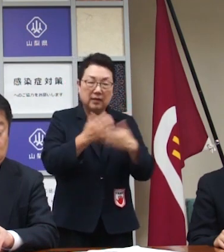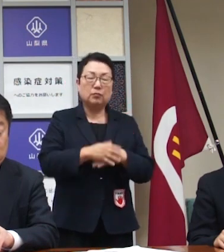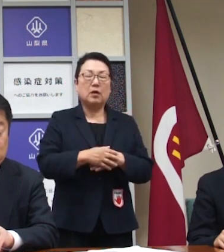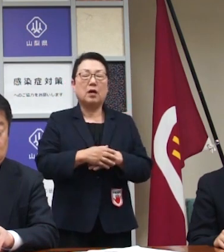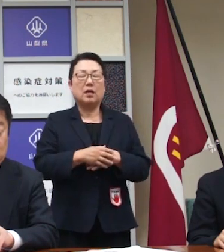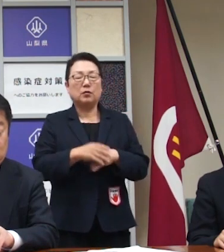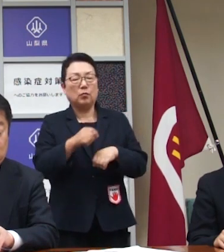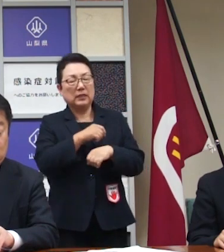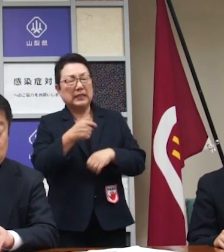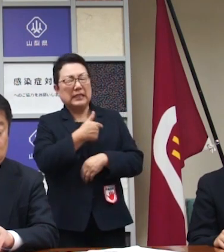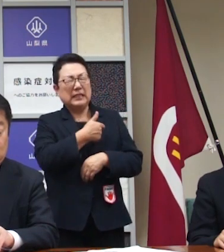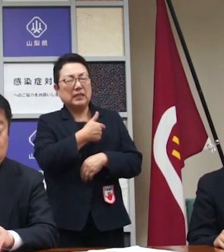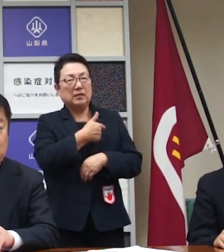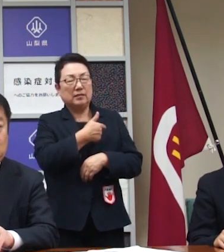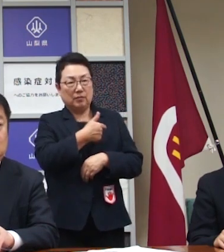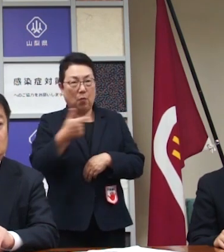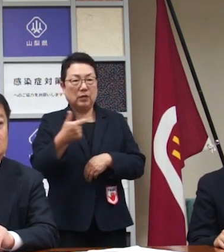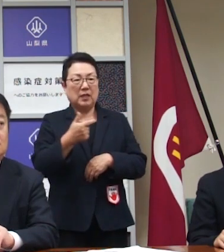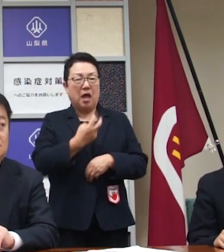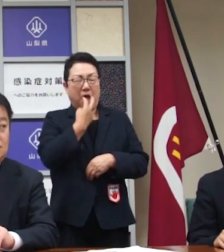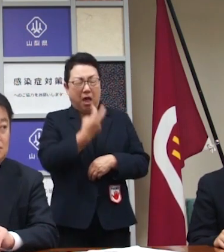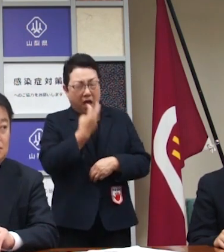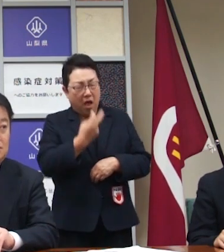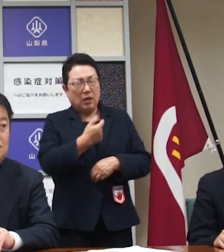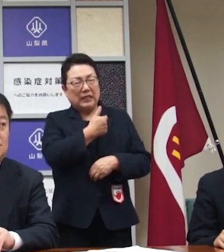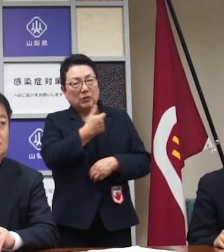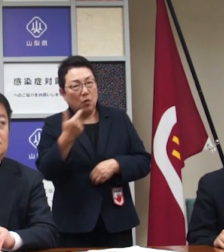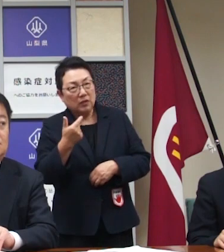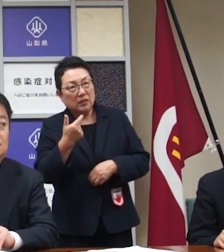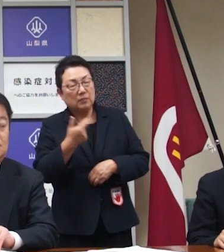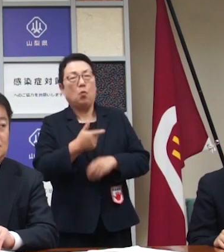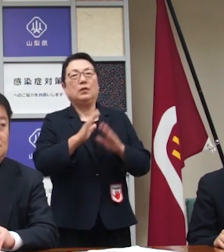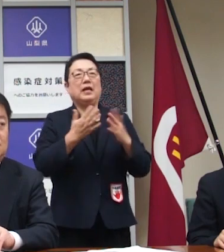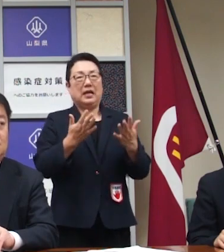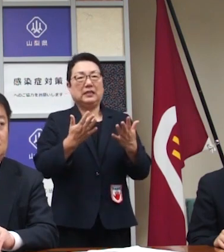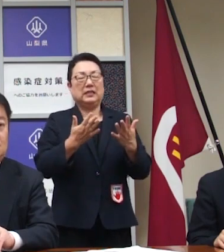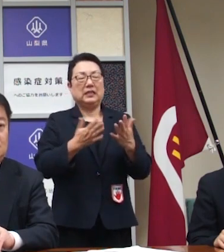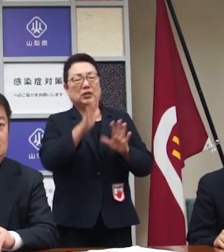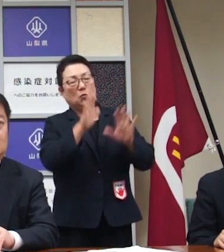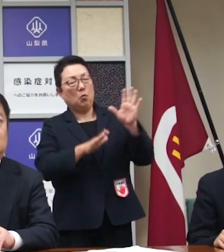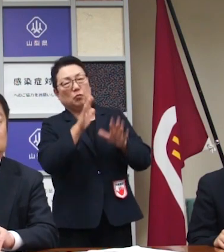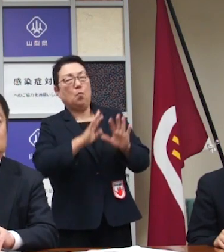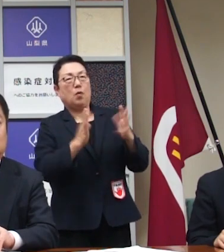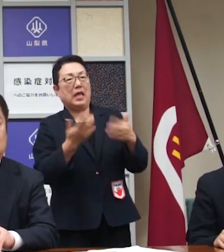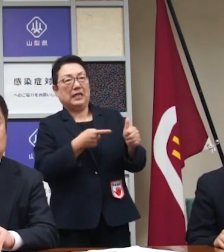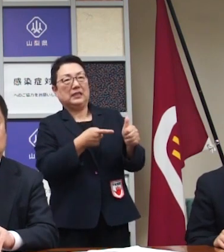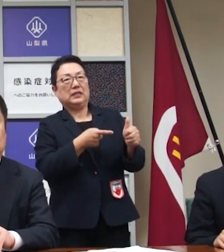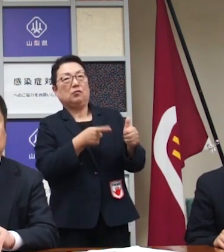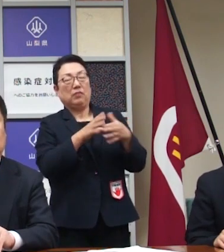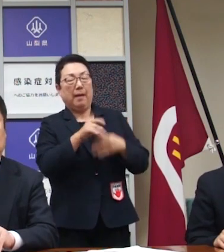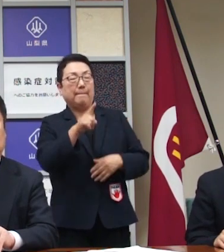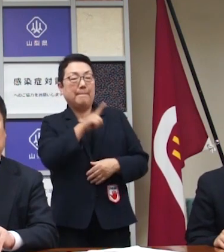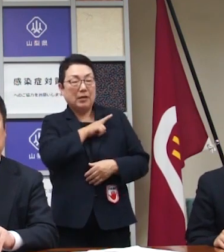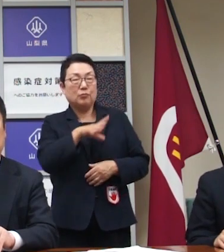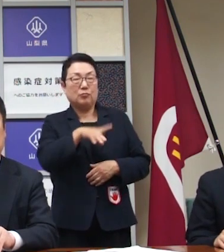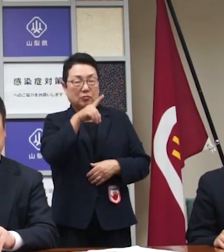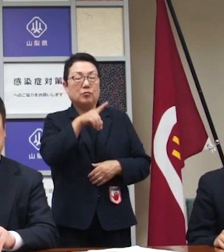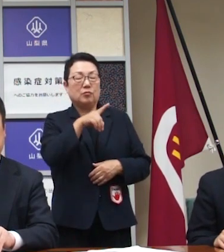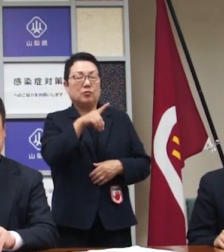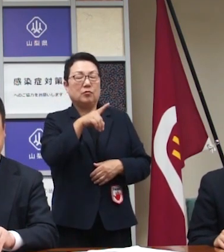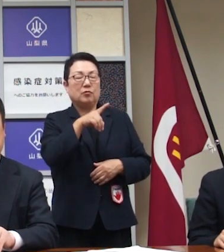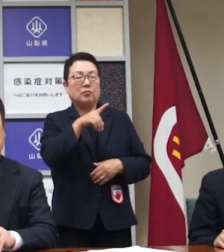特にひどい息切れをするだとかですね、そういう症状もなかったので、まずはそういう